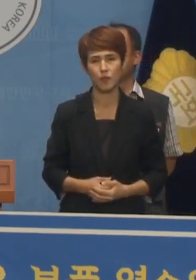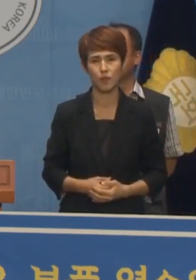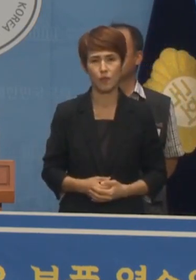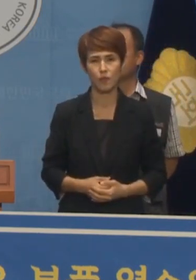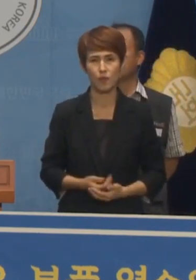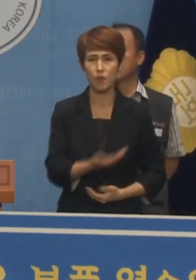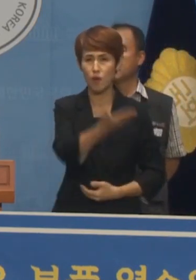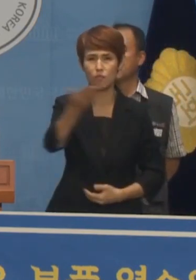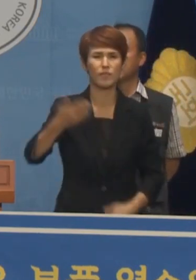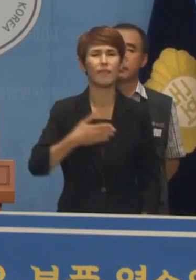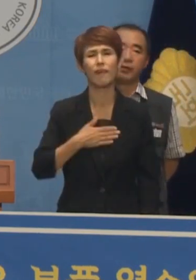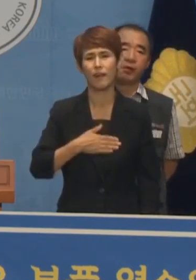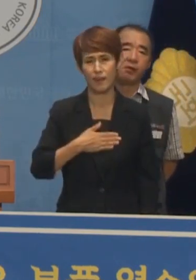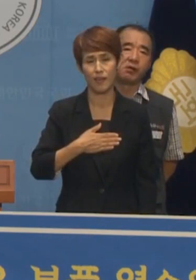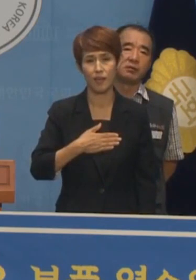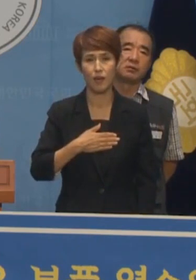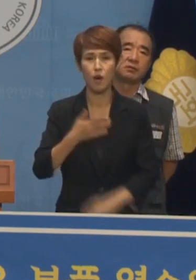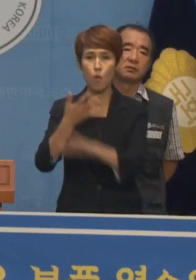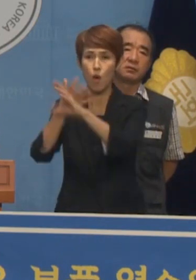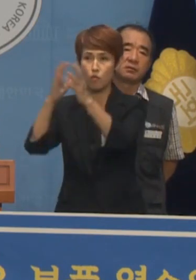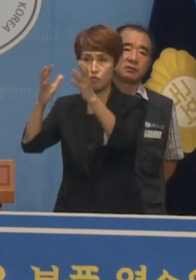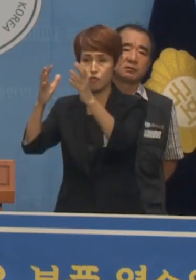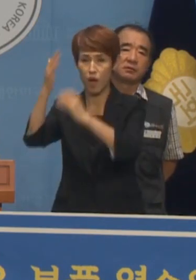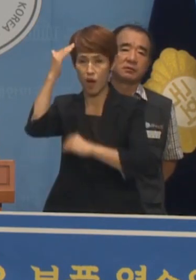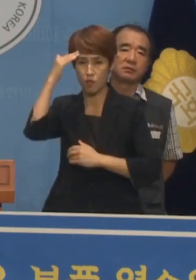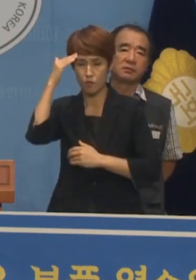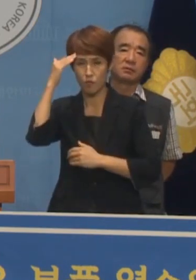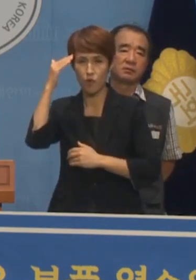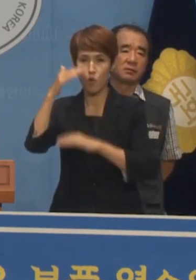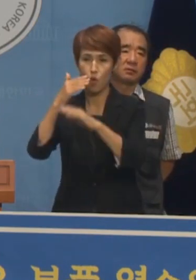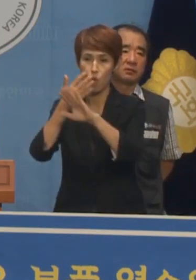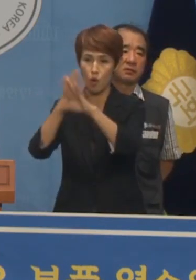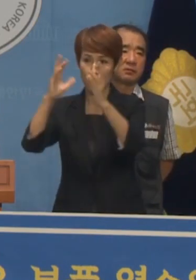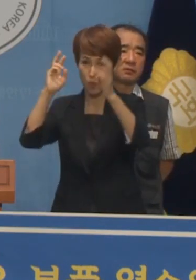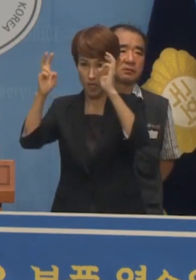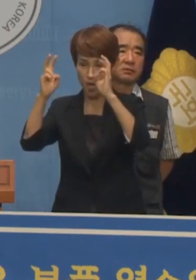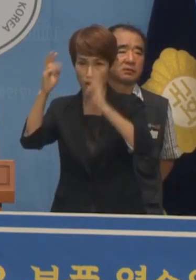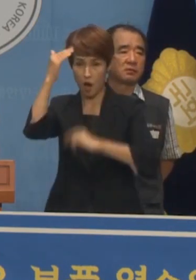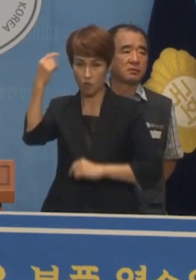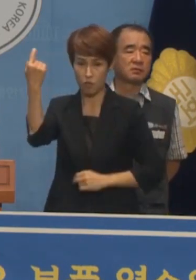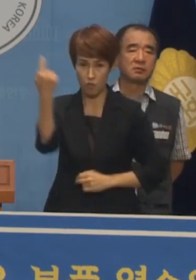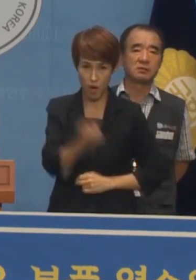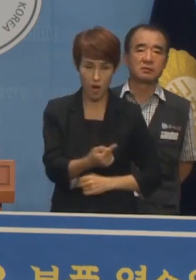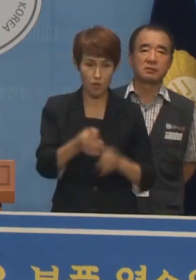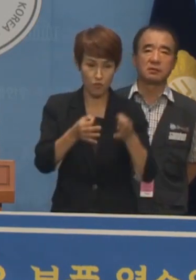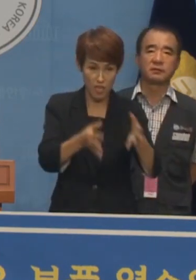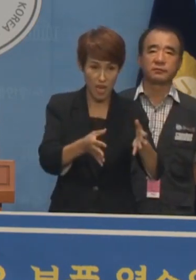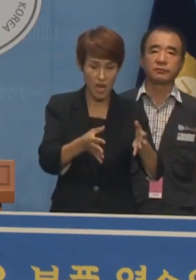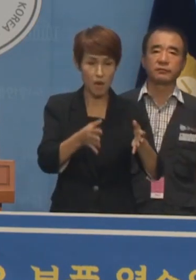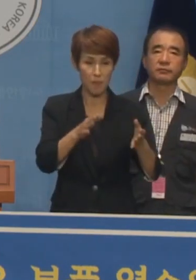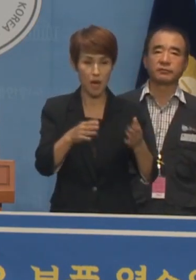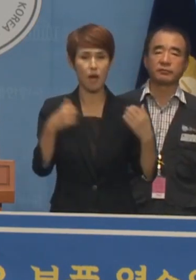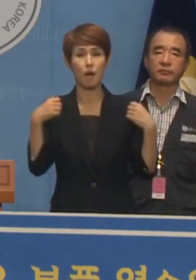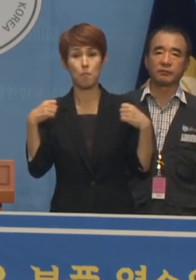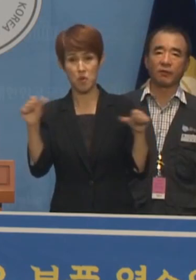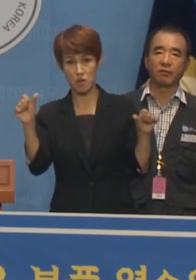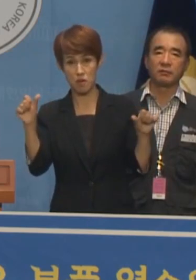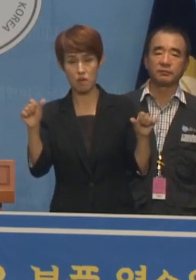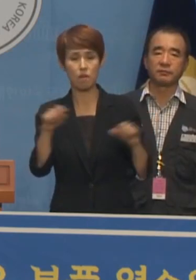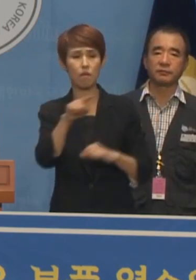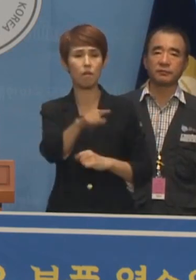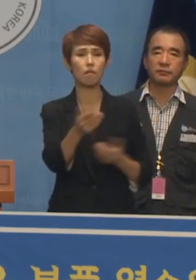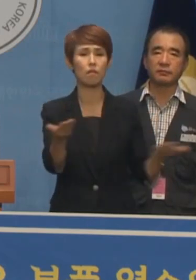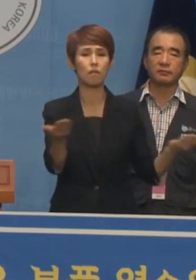잘 아시다시피 외투 자본의 먹튀로 인해서 노동자들이 가지는 고용